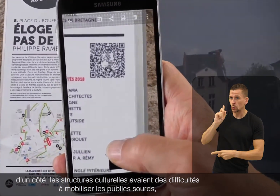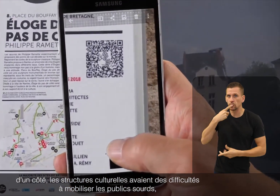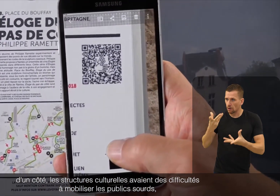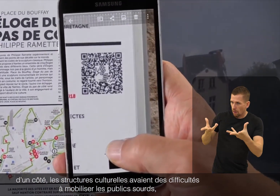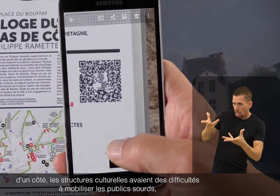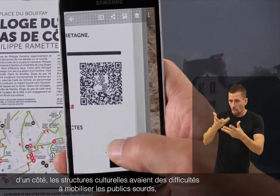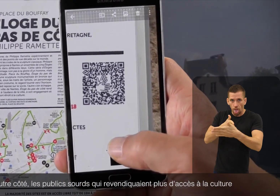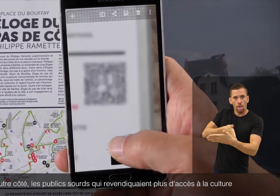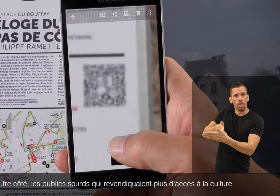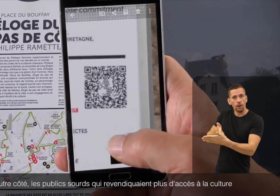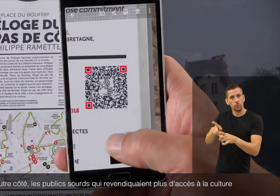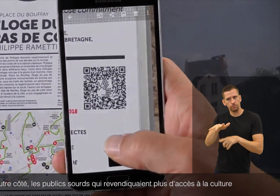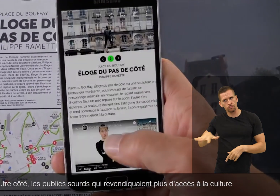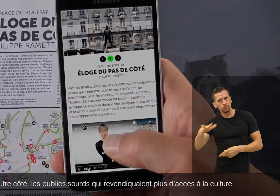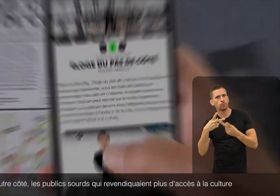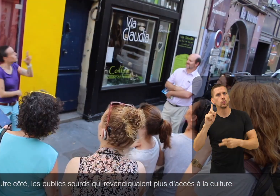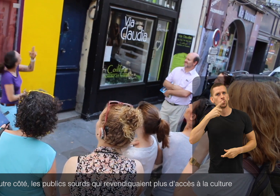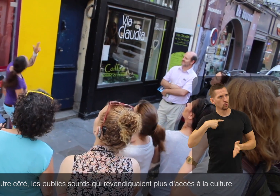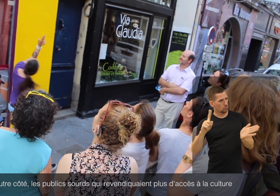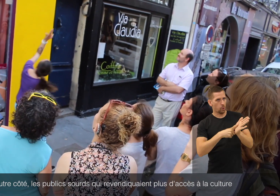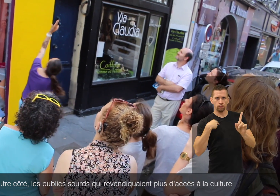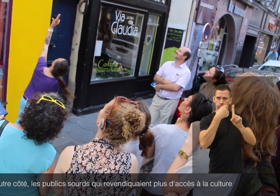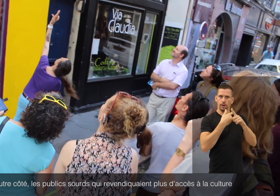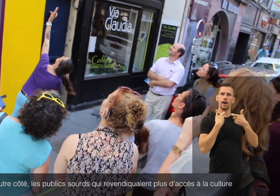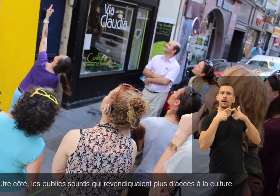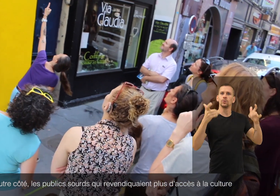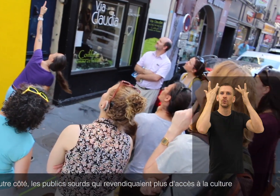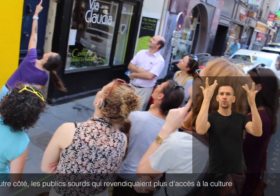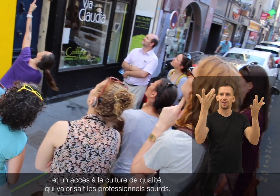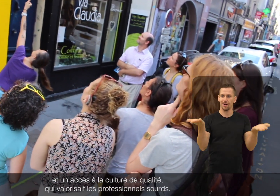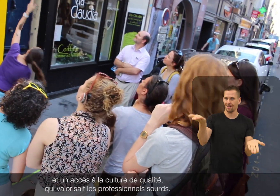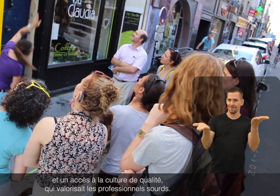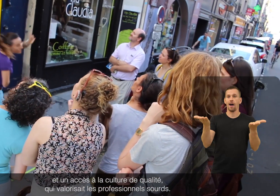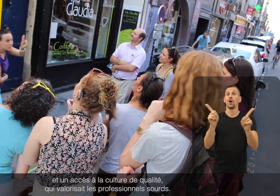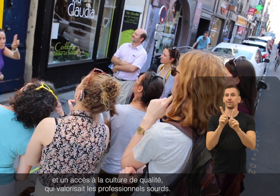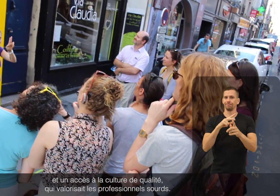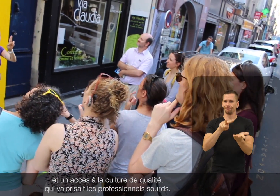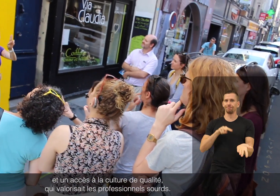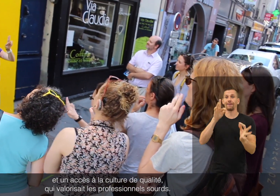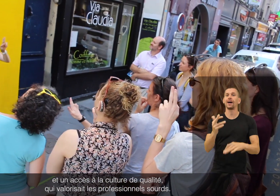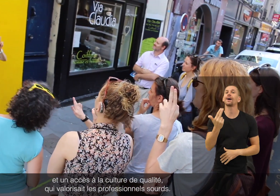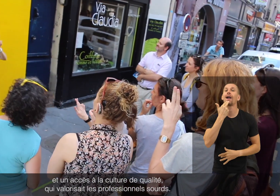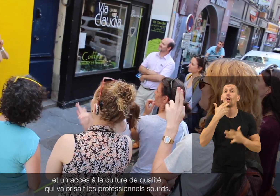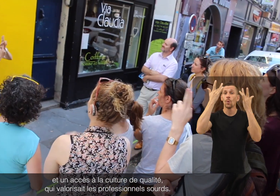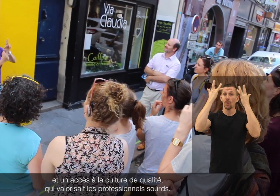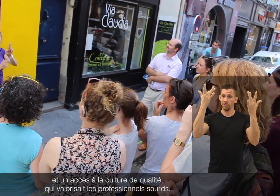publics sourds, et de l'autre côté, les publics sourds qui revendiquaient plus d'accès à la culture et un accès à la culture de qualité qui valorisait les professionnels